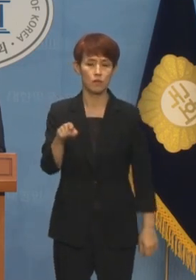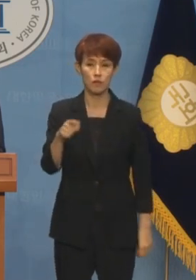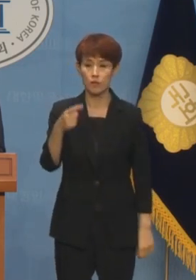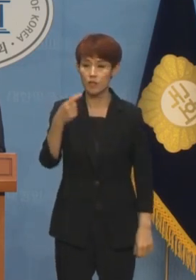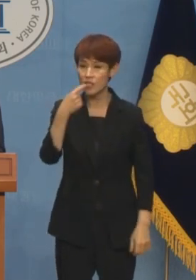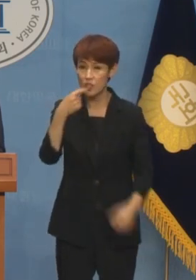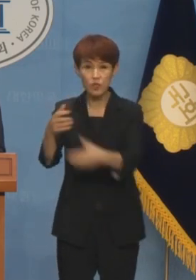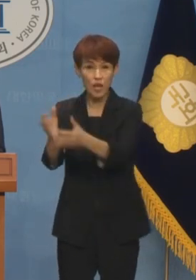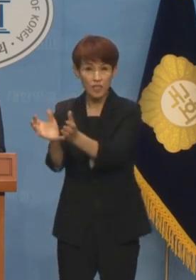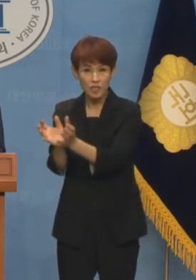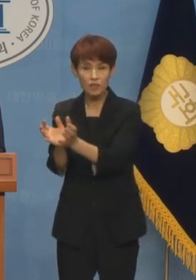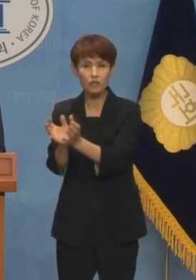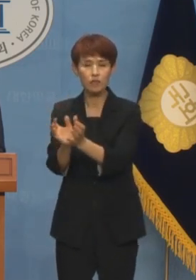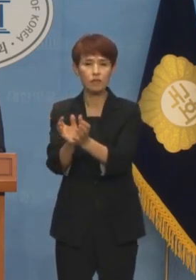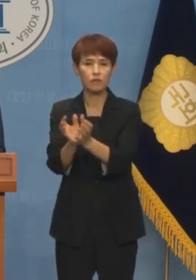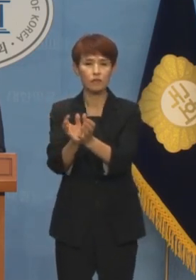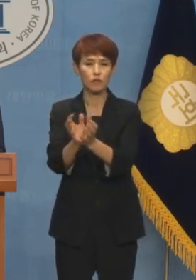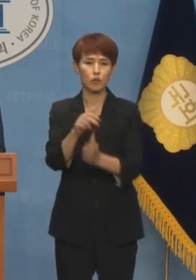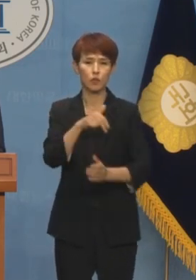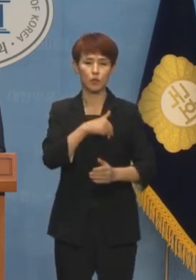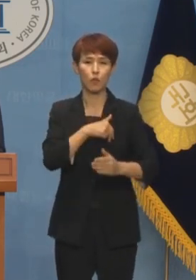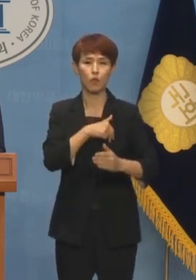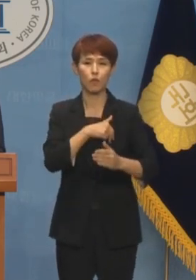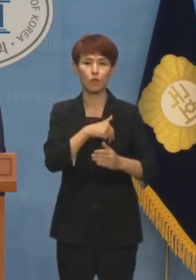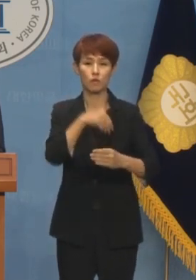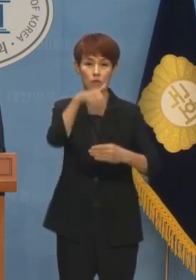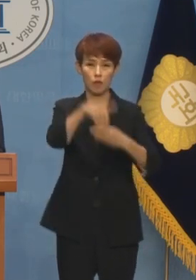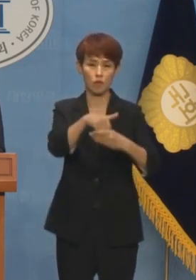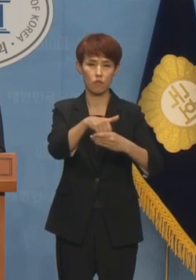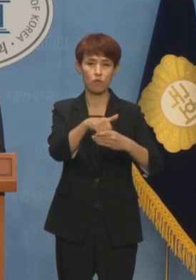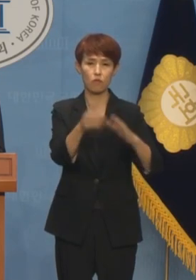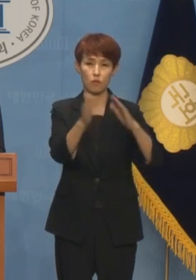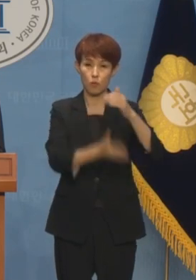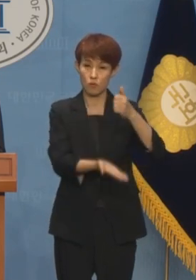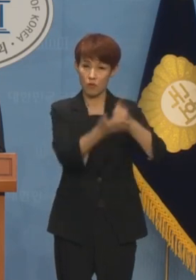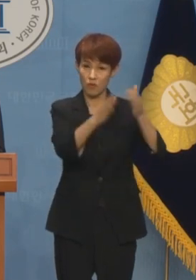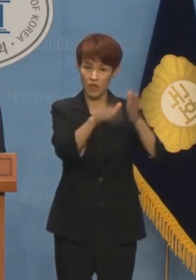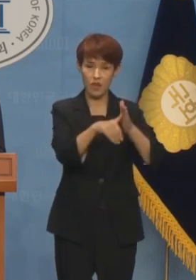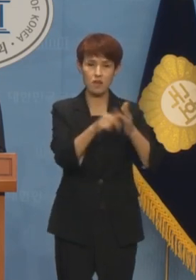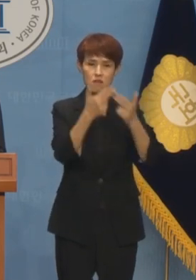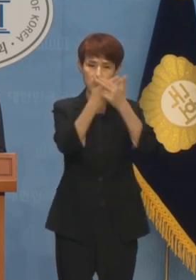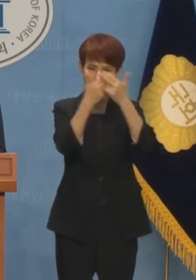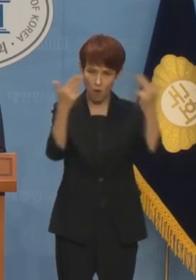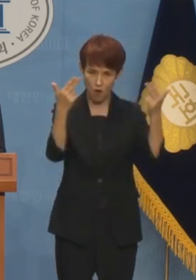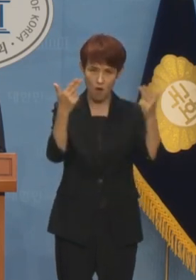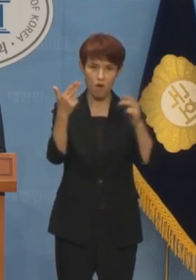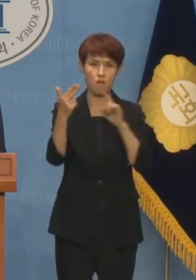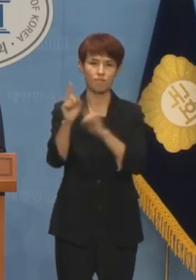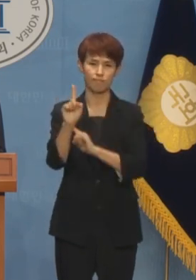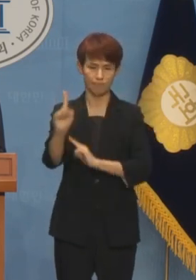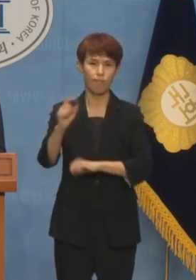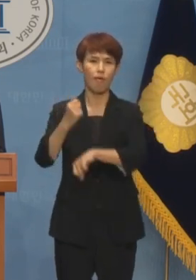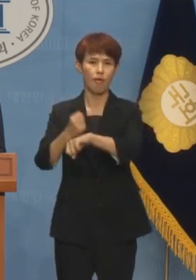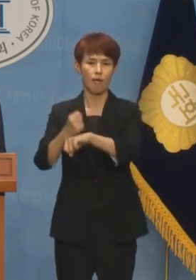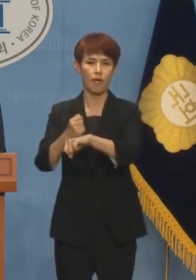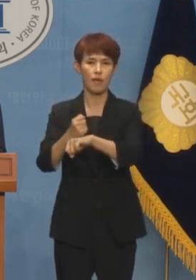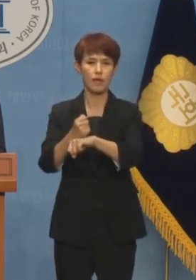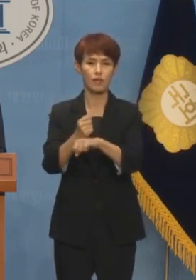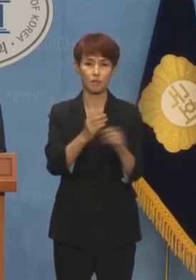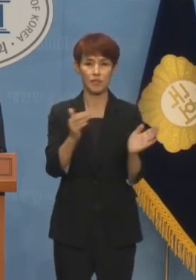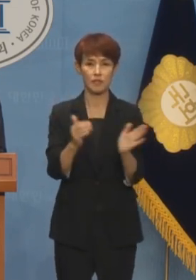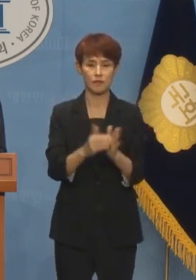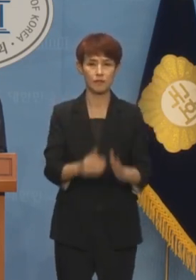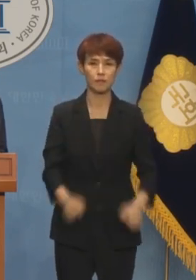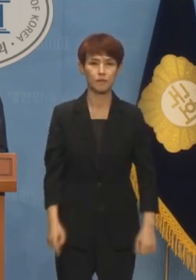민주당은 총선 공천을 통해서 이재명 유일 대안 체제를 확립했습니다. 다시